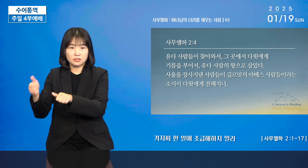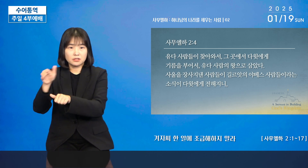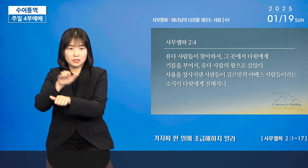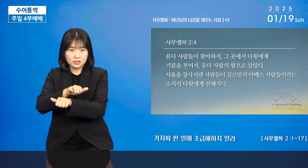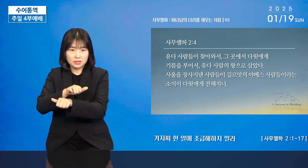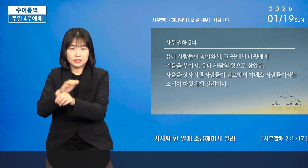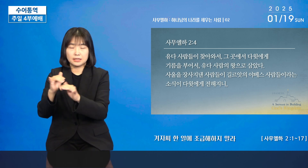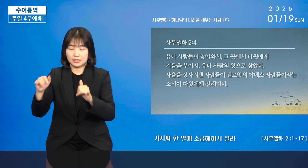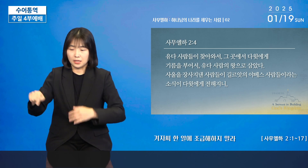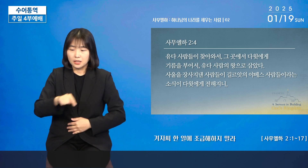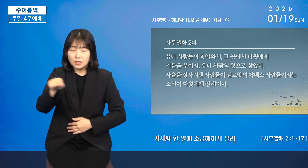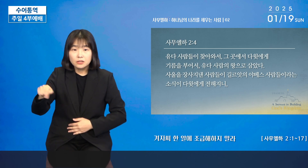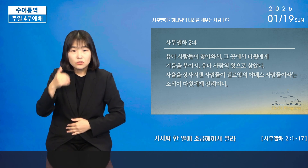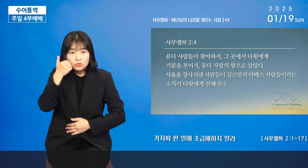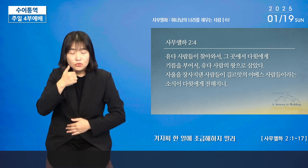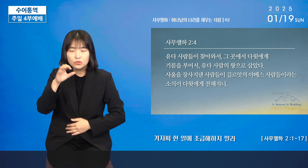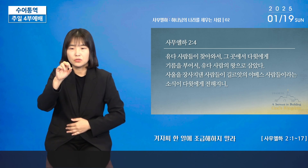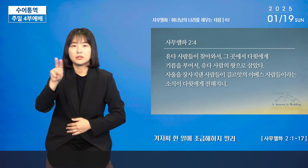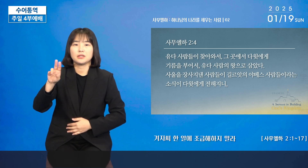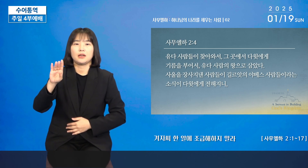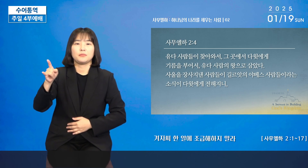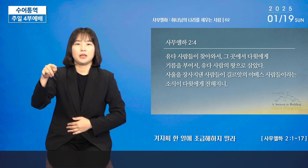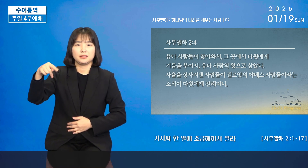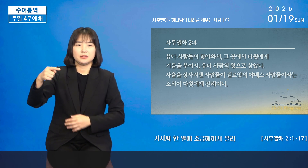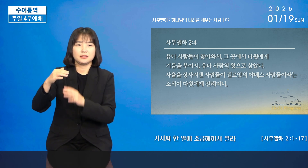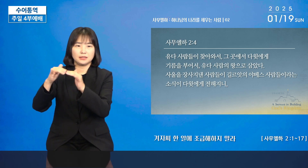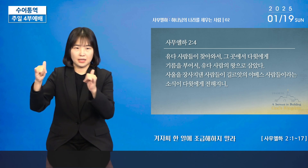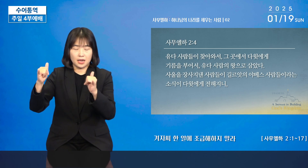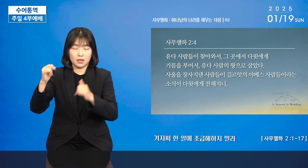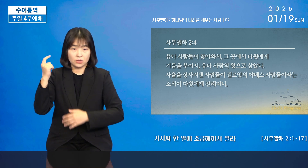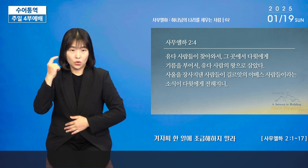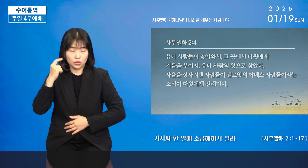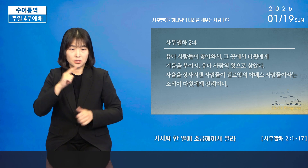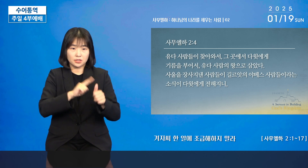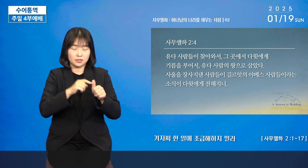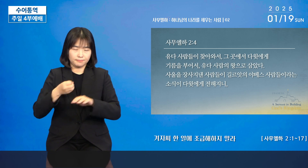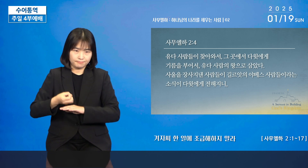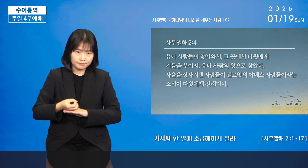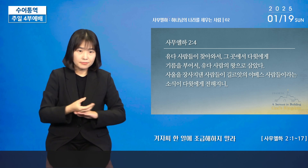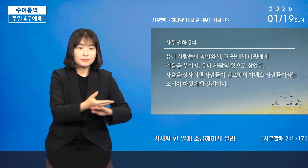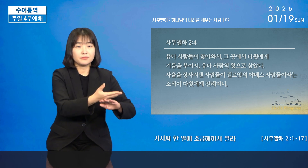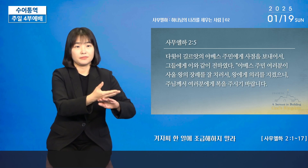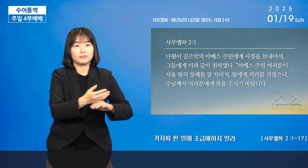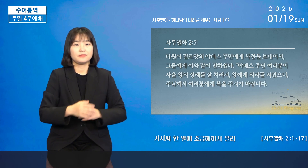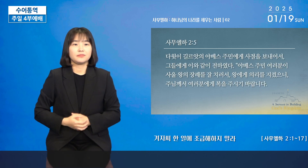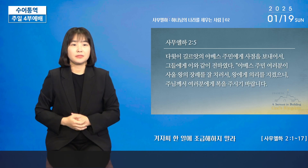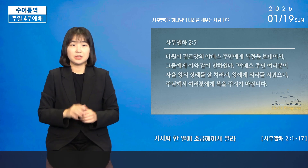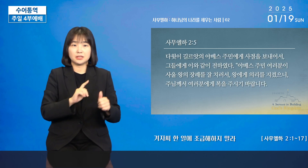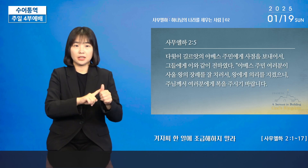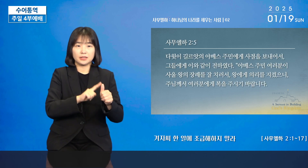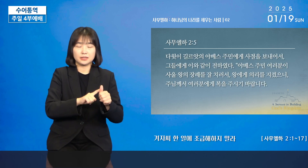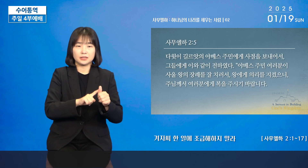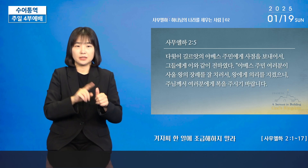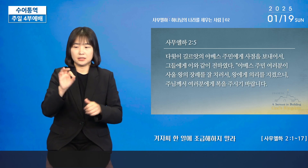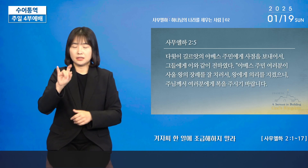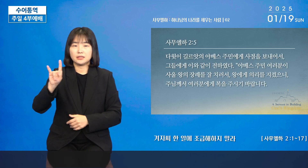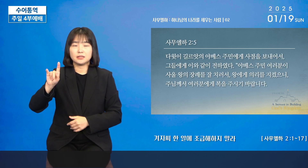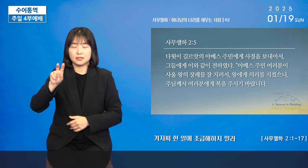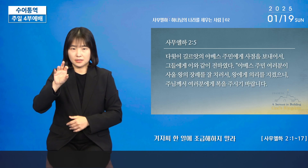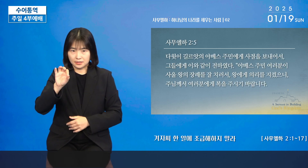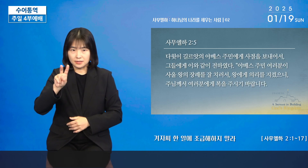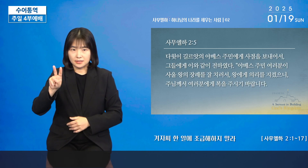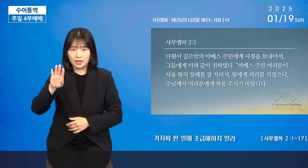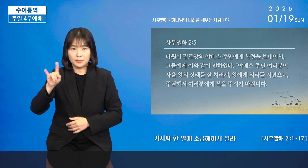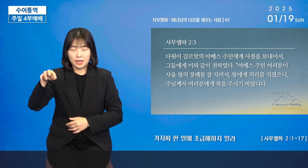장사 지낸 사람들이 길르앗의 야베스 사람들이라는 소식이 다윗에게 전해지니 다윗이